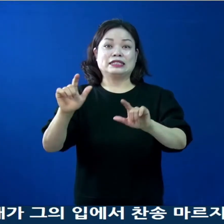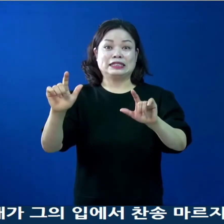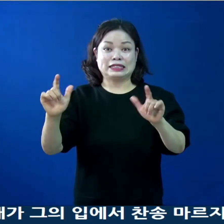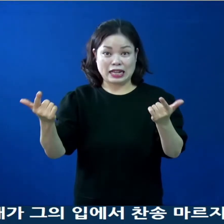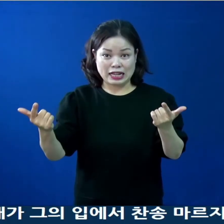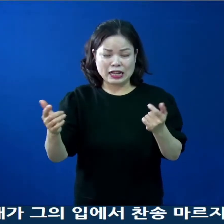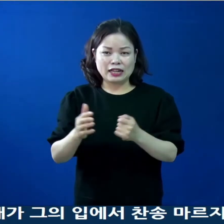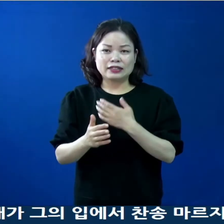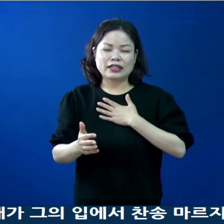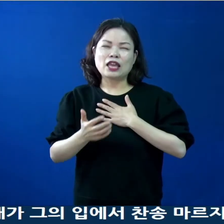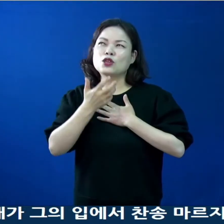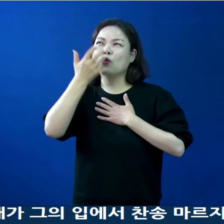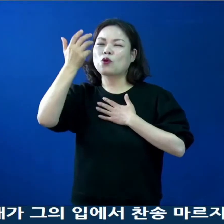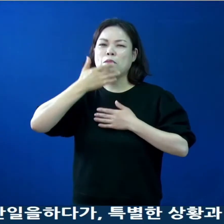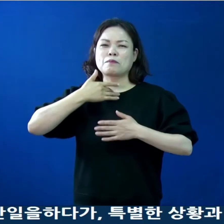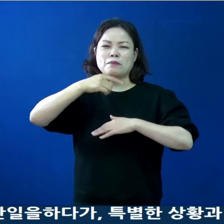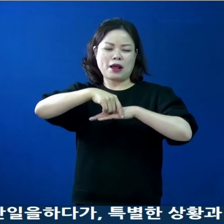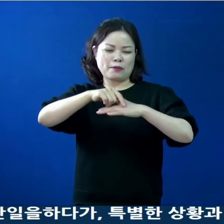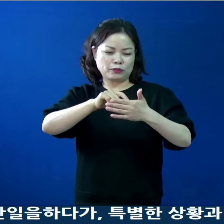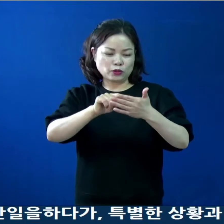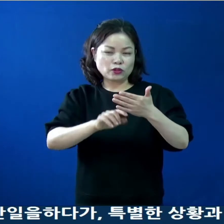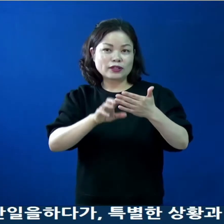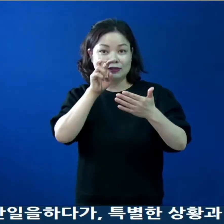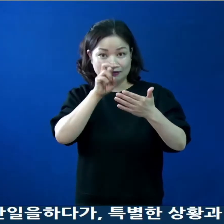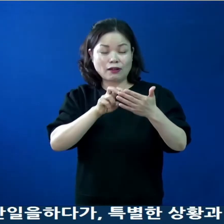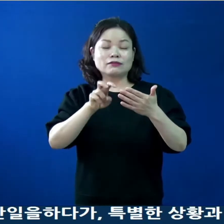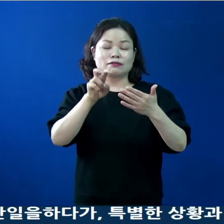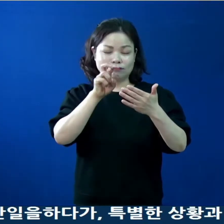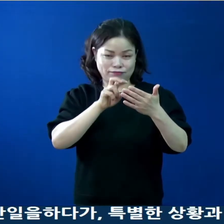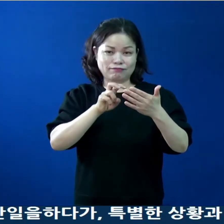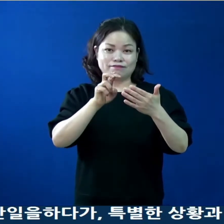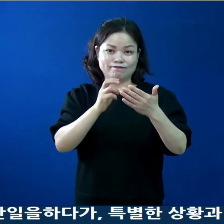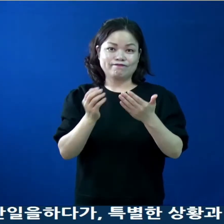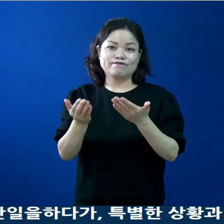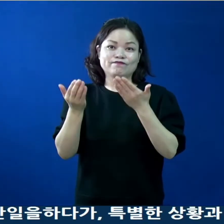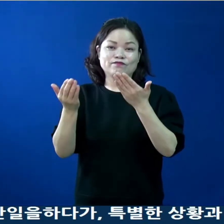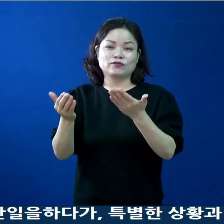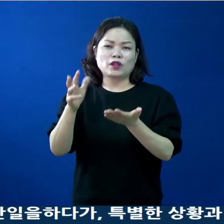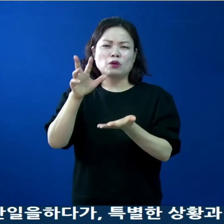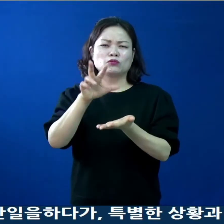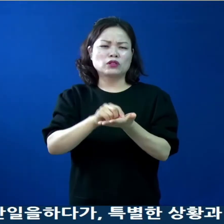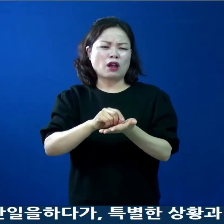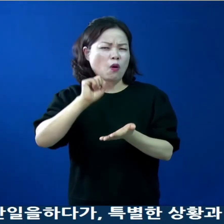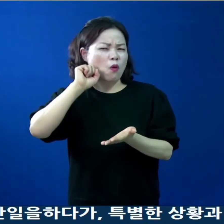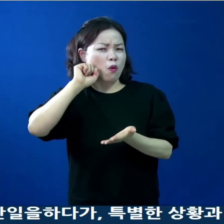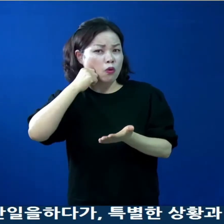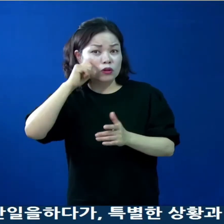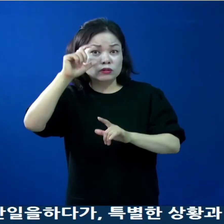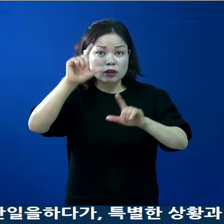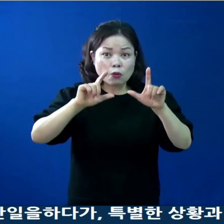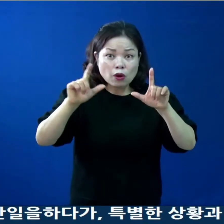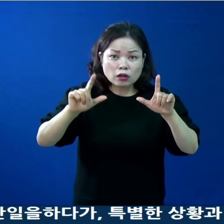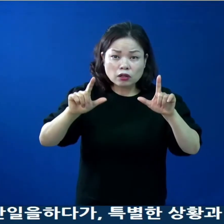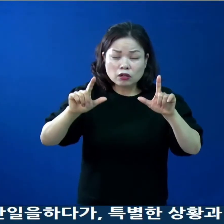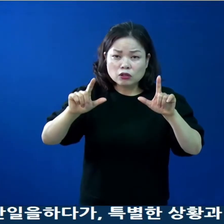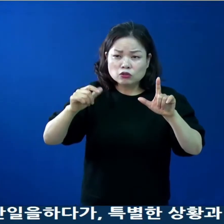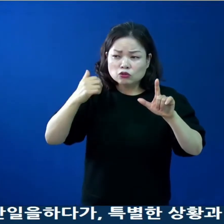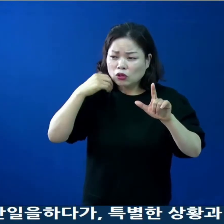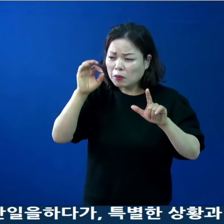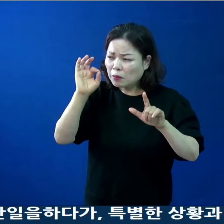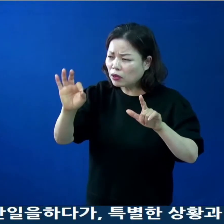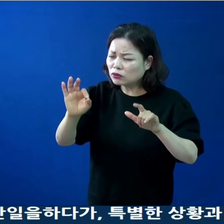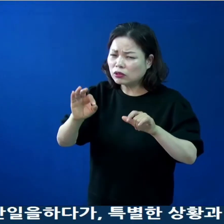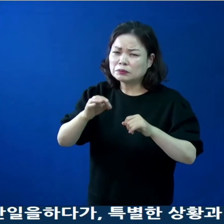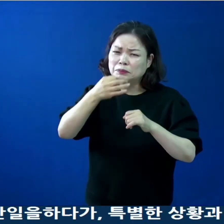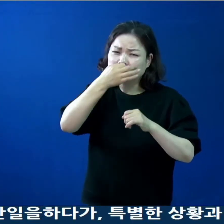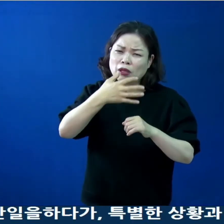내 영혼과 내 마음속에서 찬양이 흘러나오는 것입니다. 문제가 있고 어려운 상황인데, 누가 보면 정말 힘들어해야